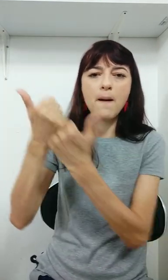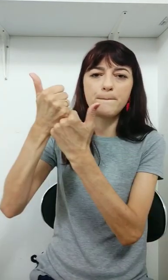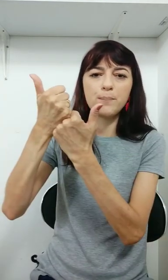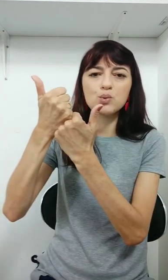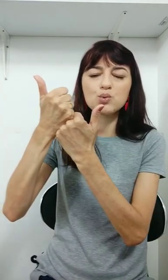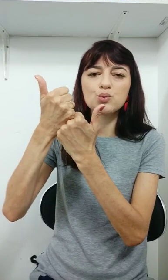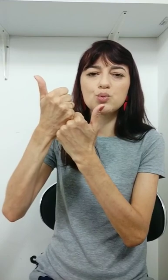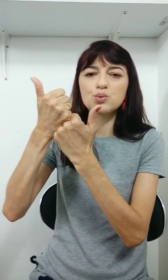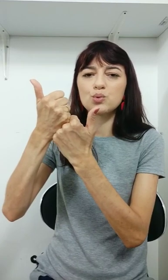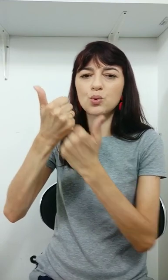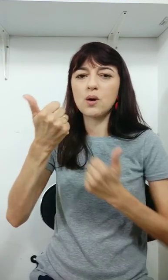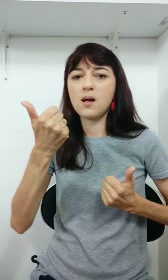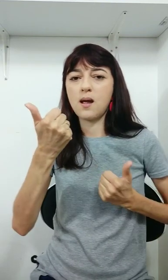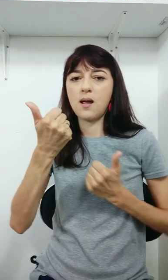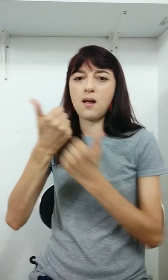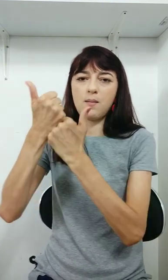Esse é o sinal de apoio, apoiar.